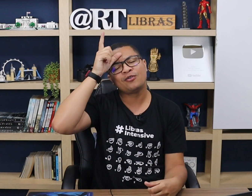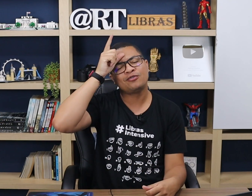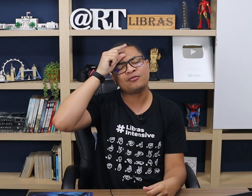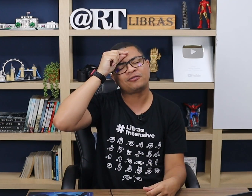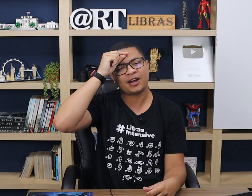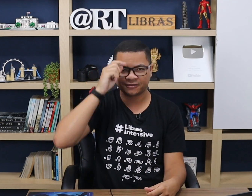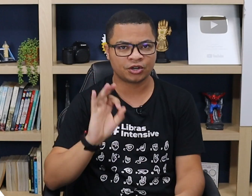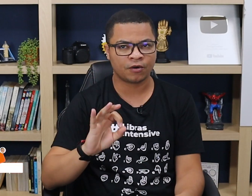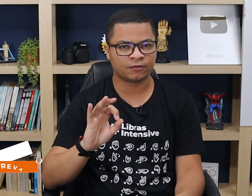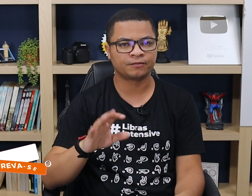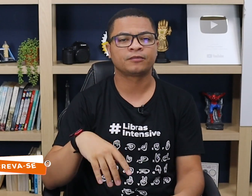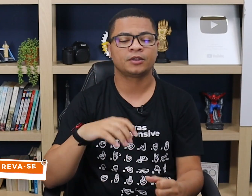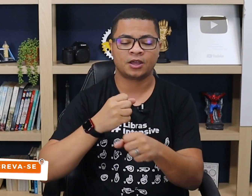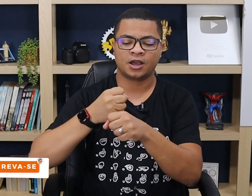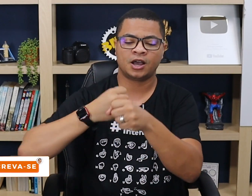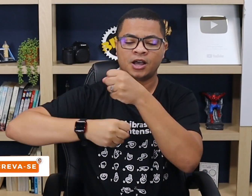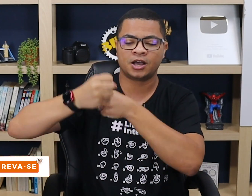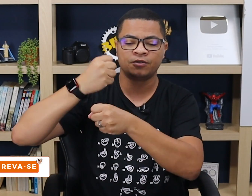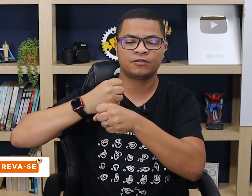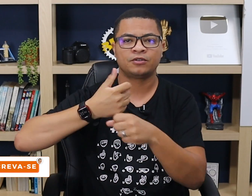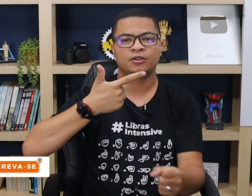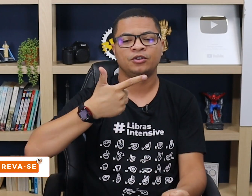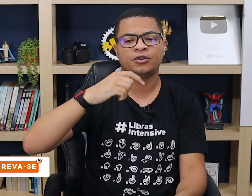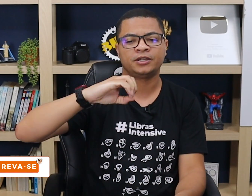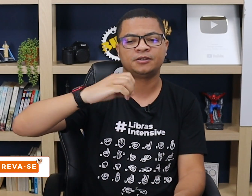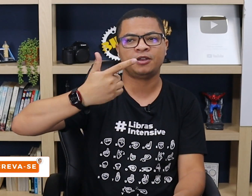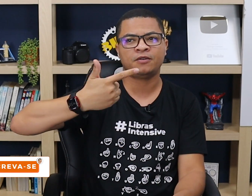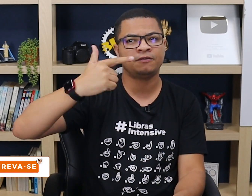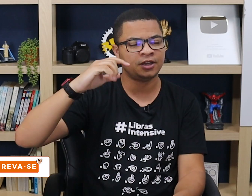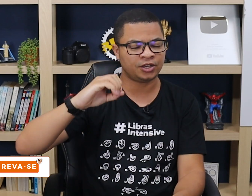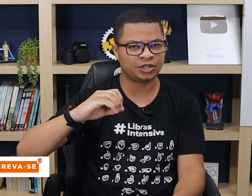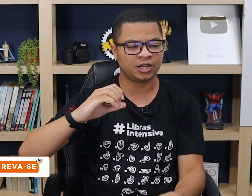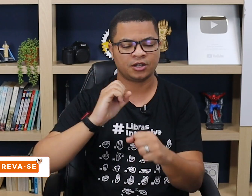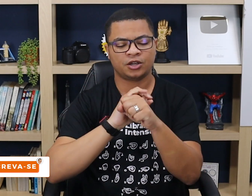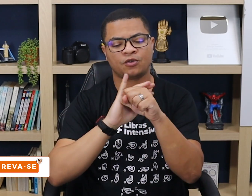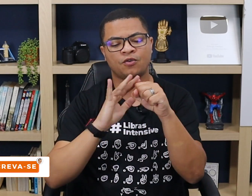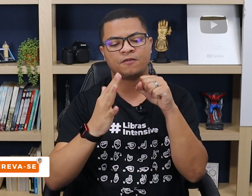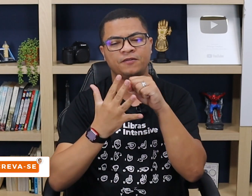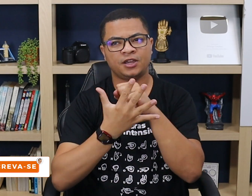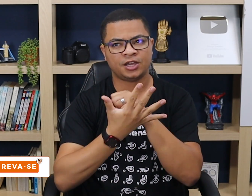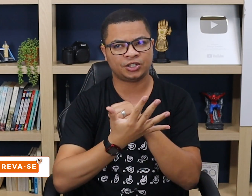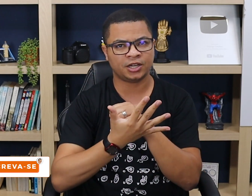Ufa de novo ano 2020 covid